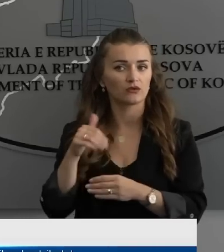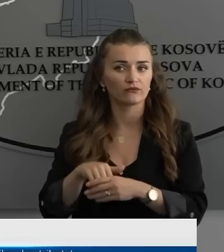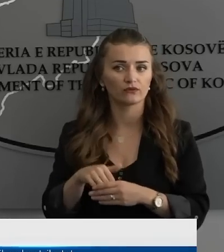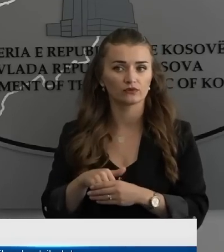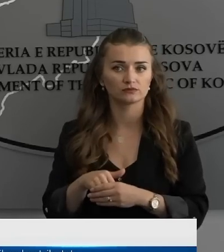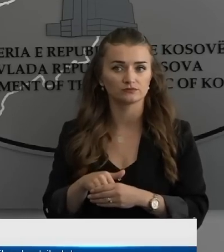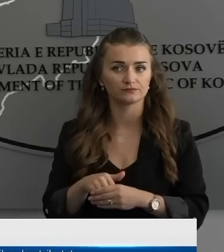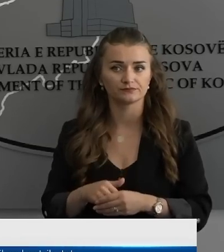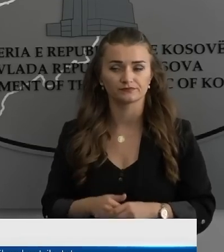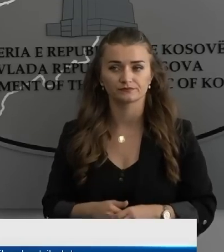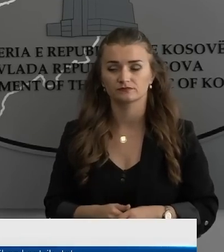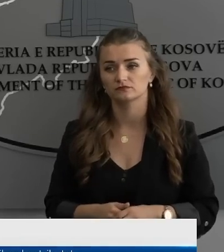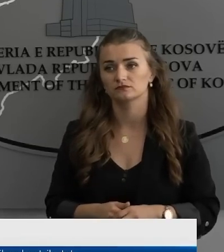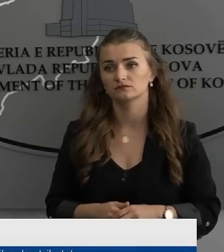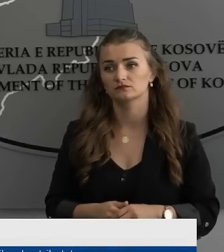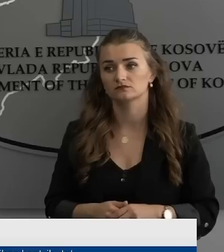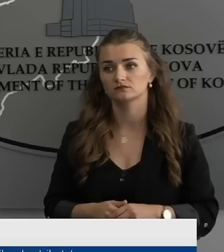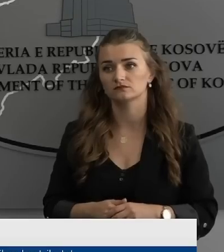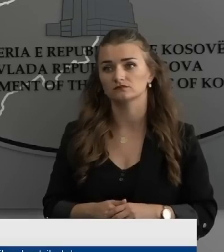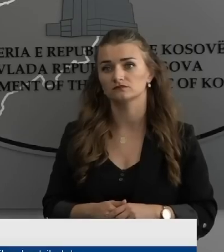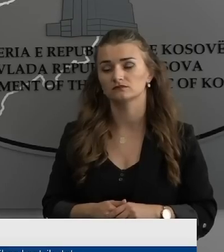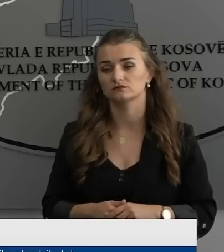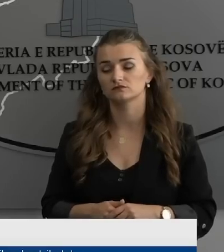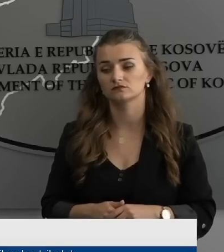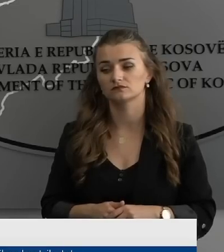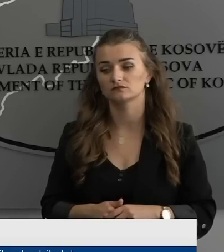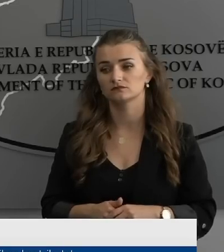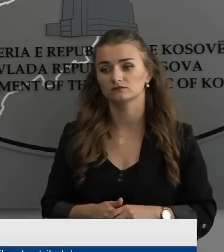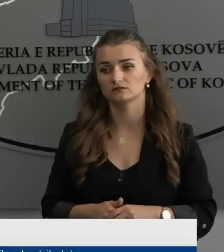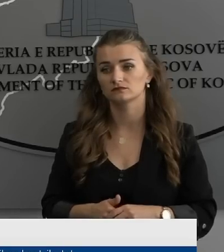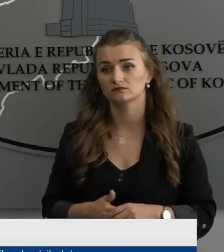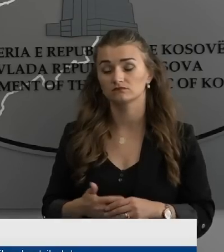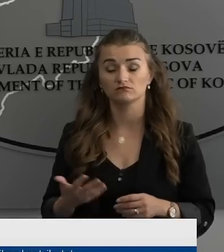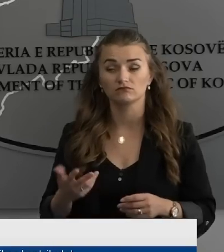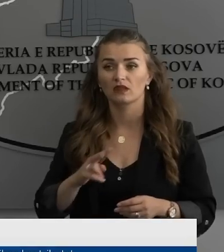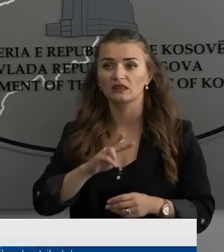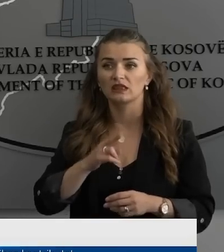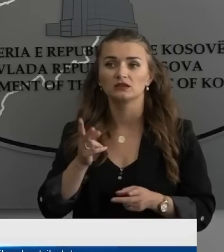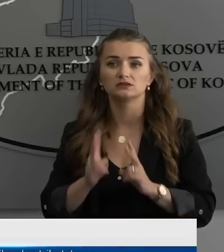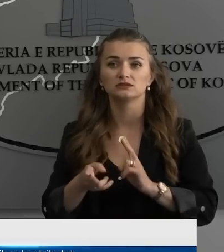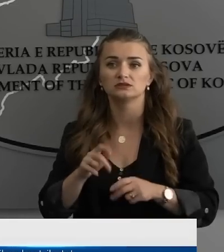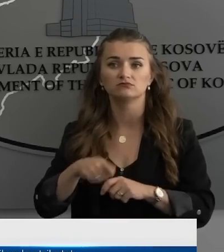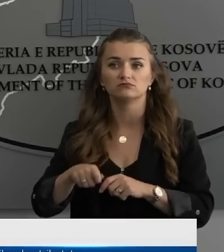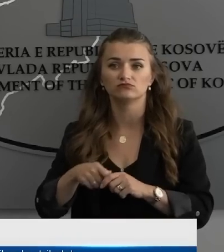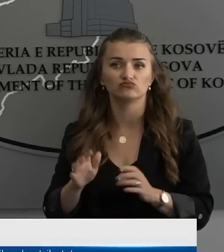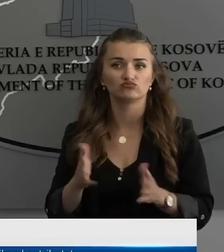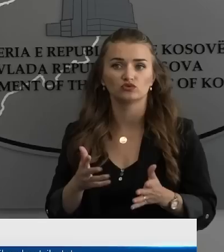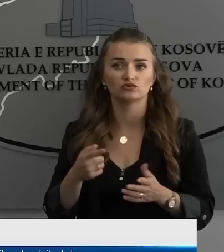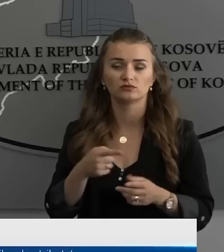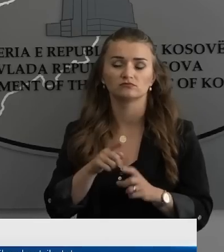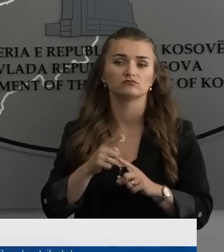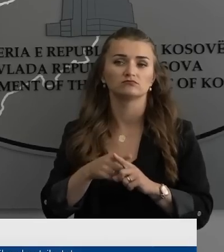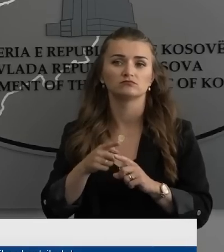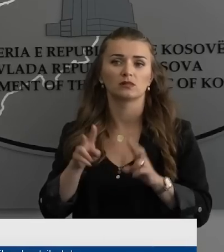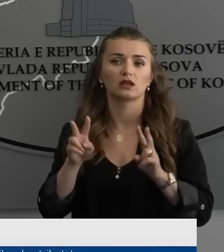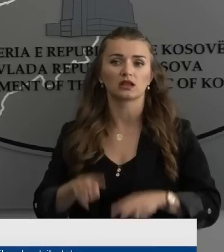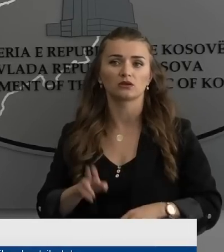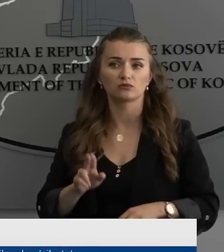zgjedhje largohet. Unë nuk mendoj që duhet të ketë mënyra të tjera të drejta e